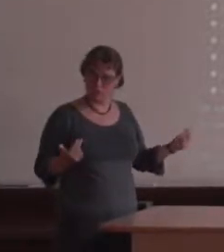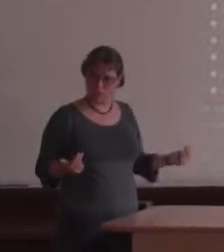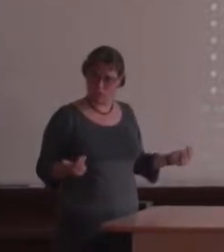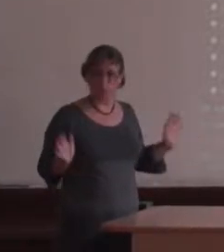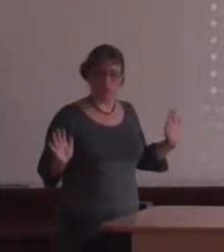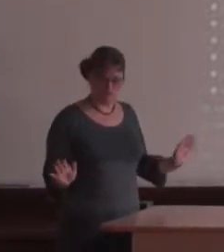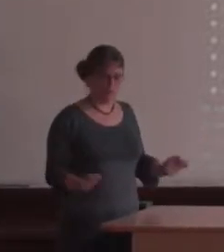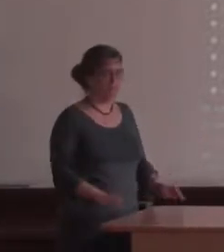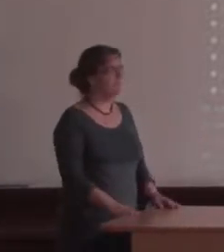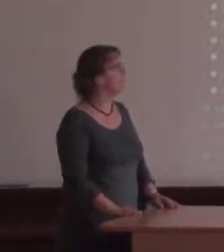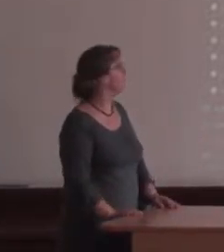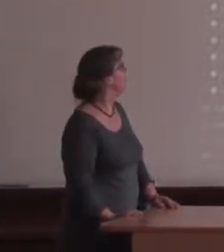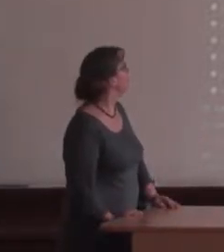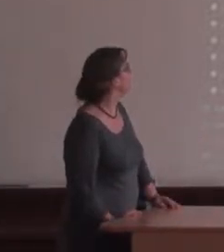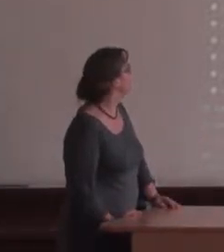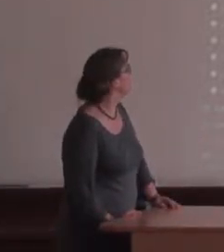Ok.